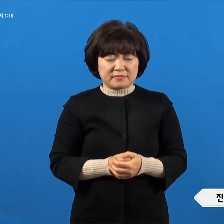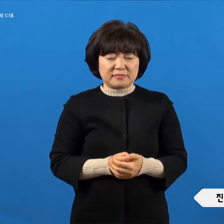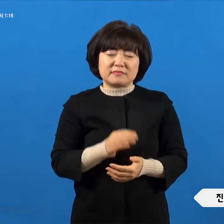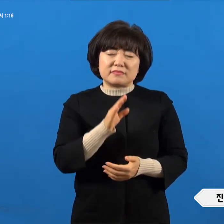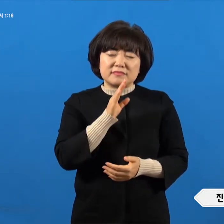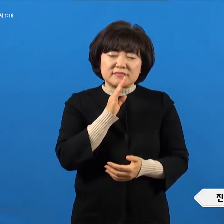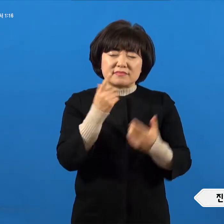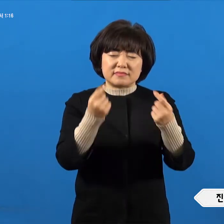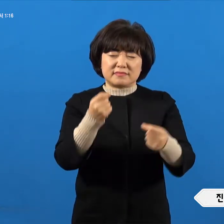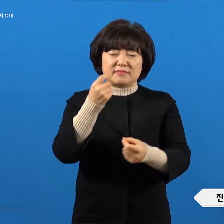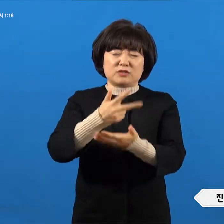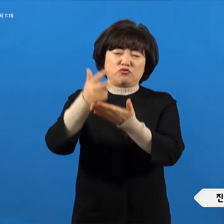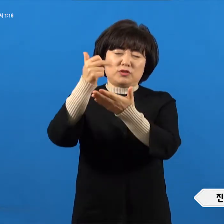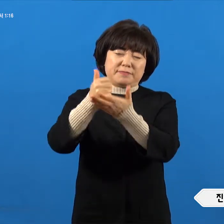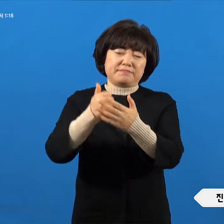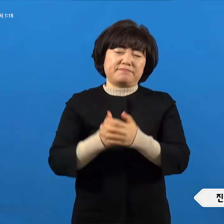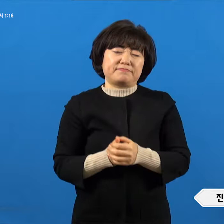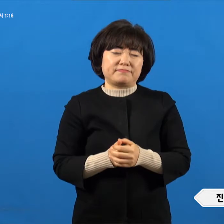그렇습니다, 주님.